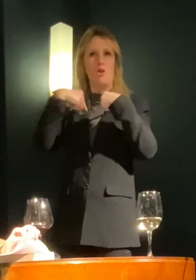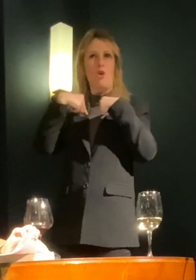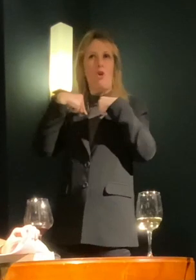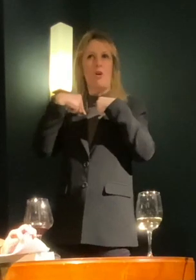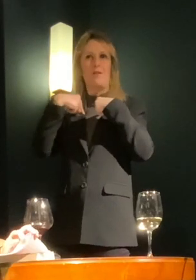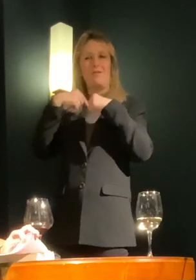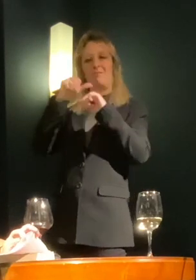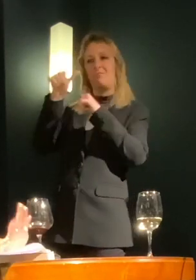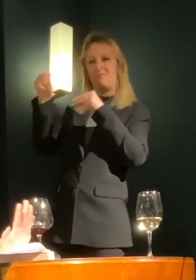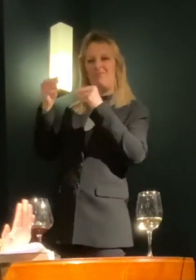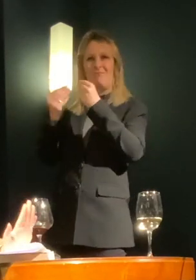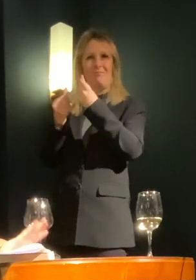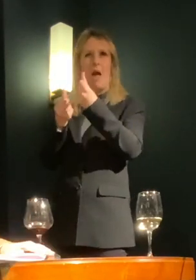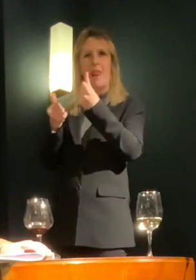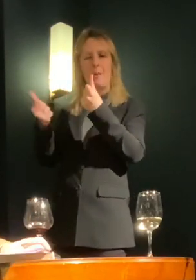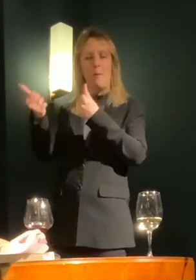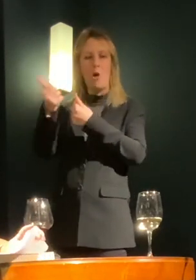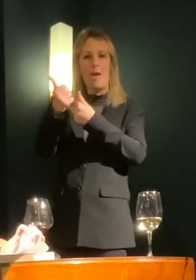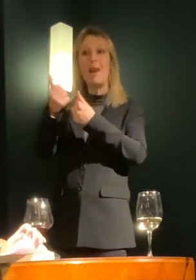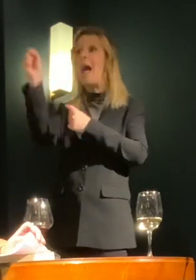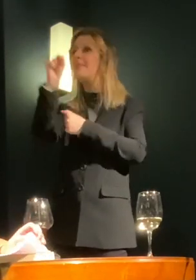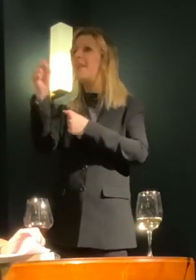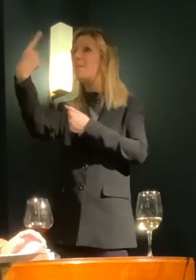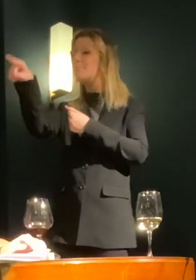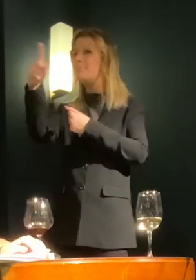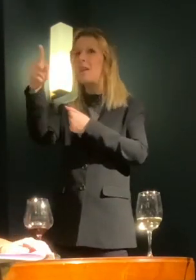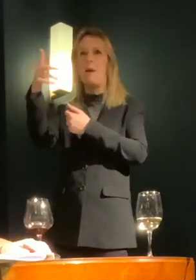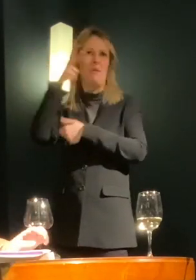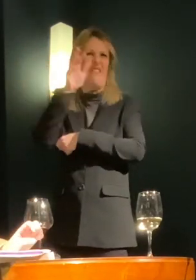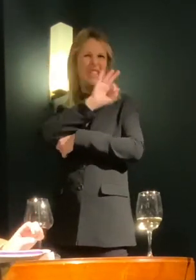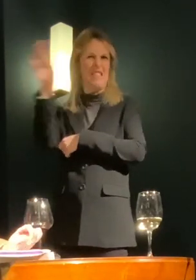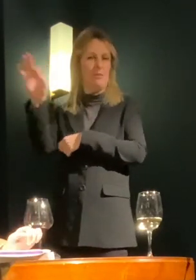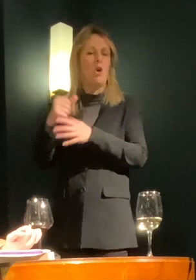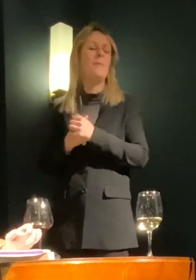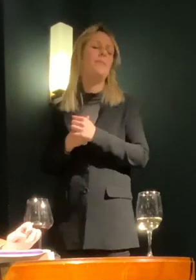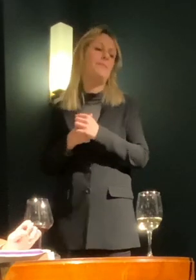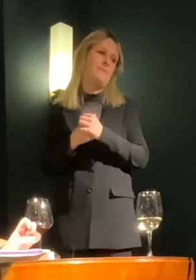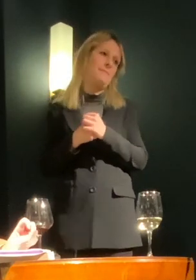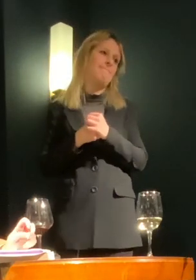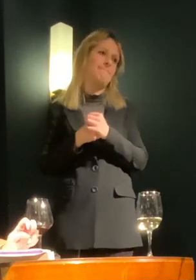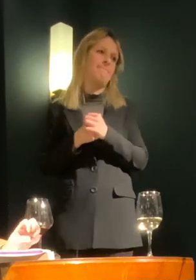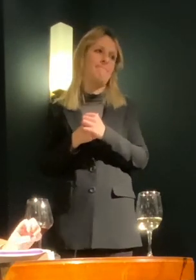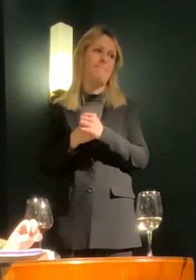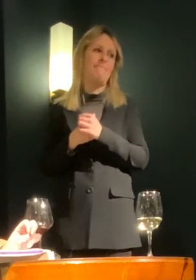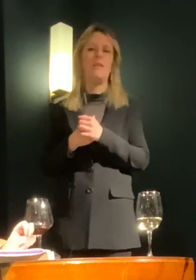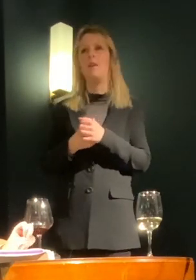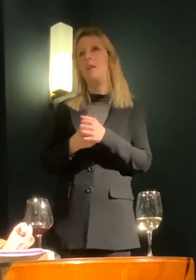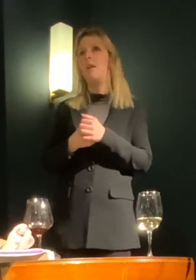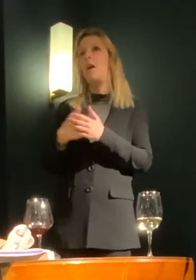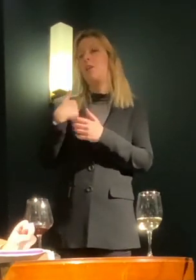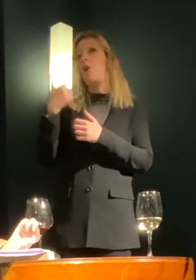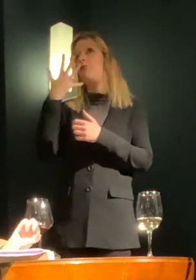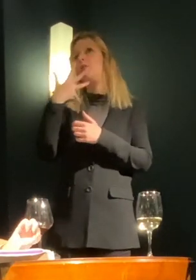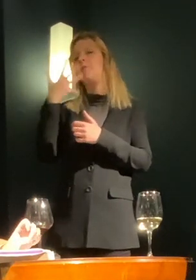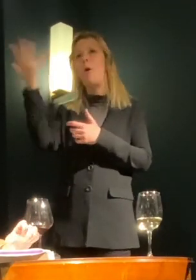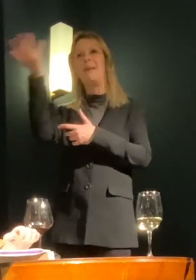manipolare. E Andrea qui è bravissimo. E Andrea è bravissimo. E diciamo in questo ti direi ho voluto fare una metafora,